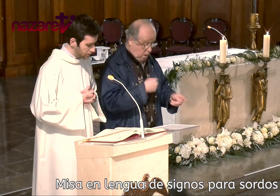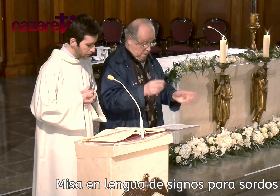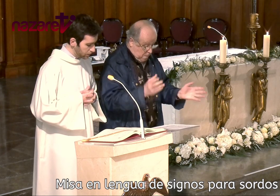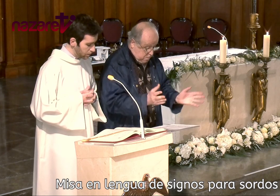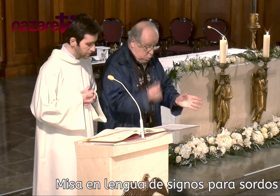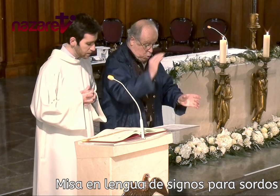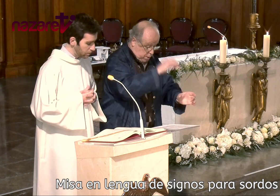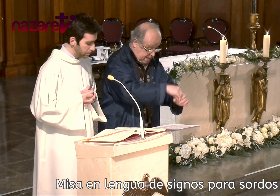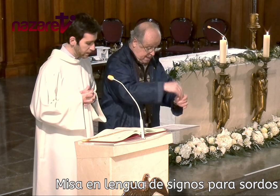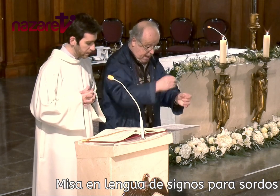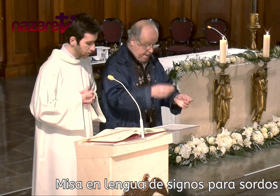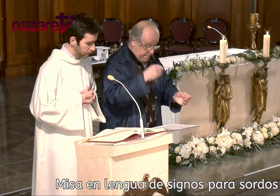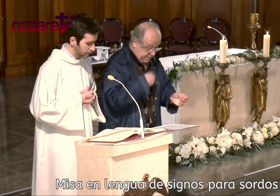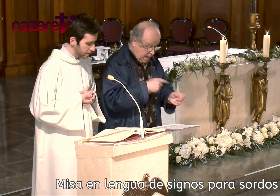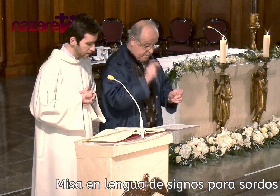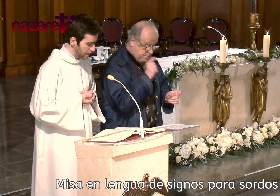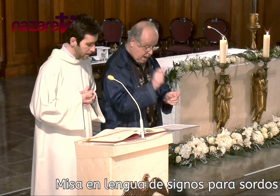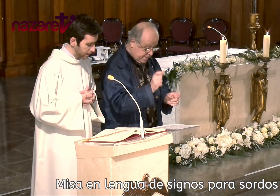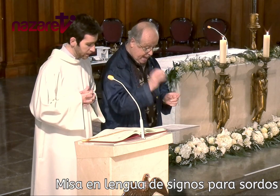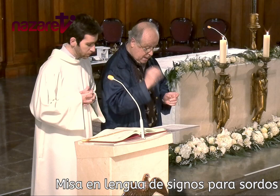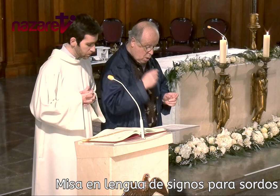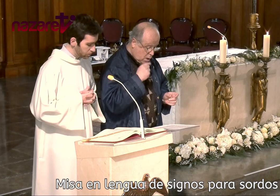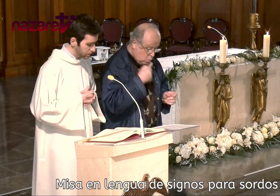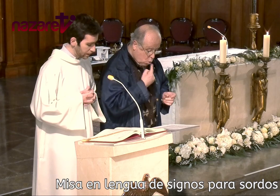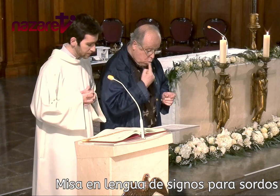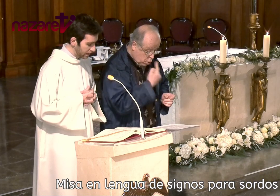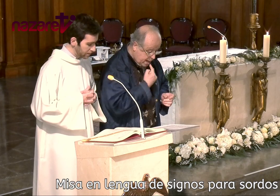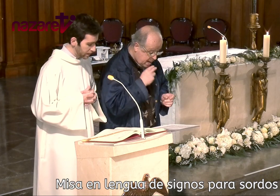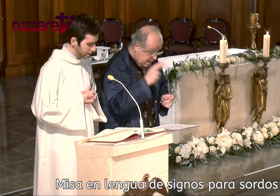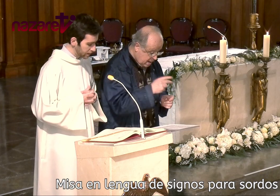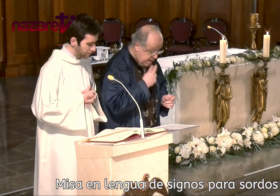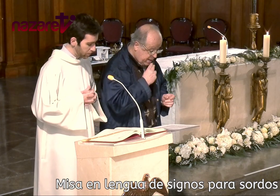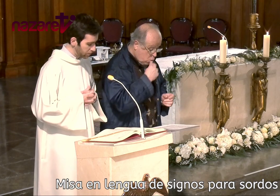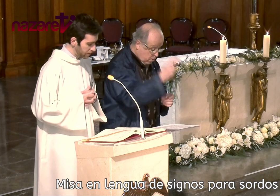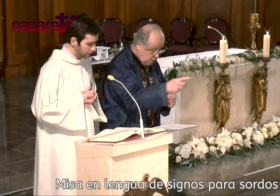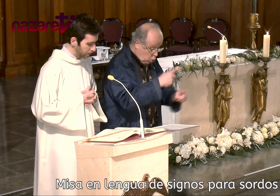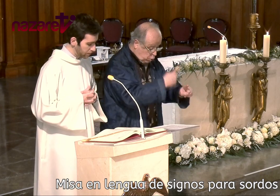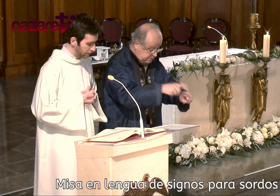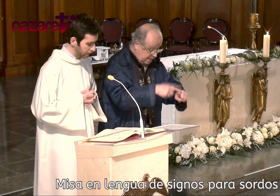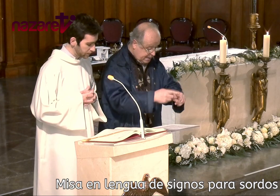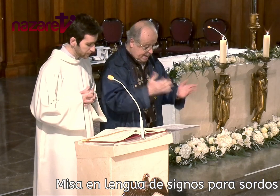yo mismo pediré cuentas a quien no escuche las palabras que pronuncié en mi nombre